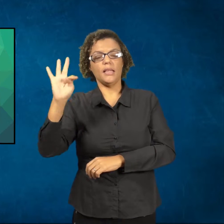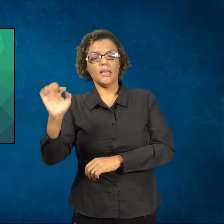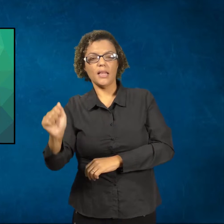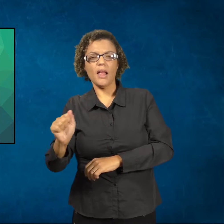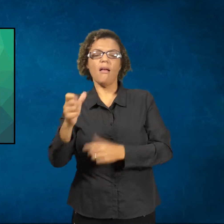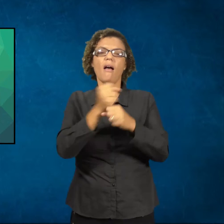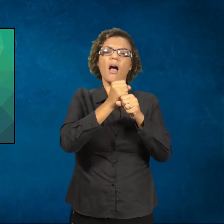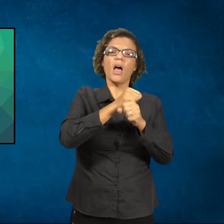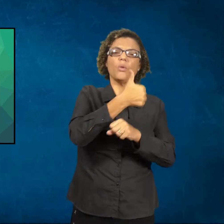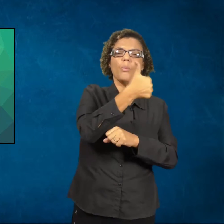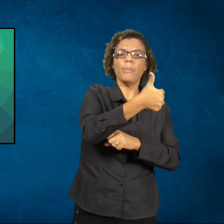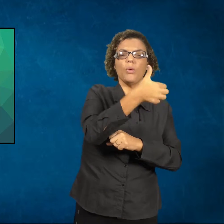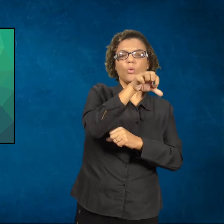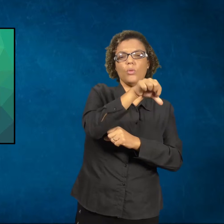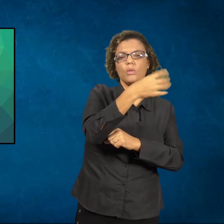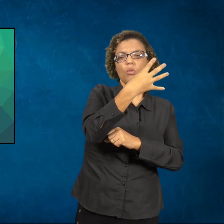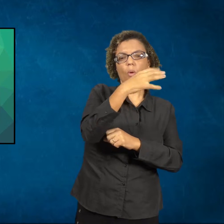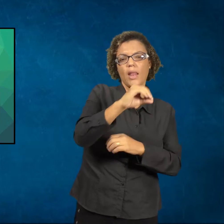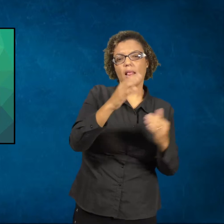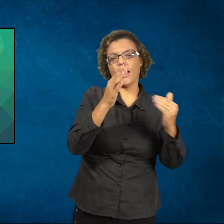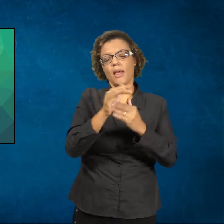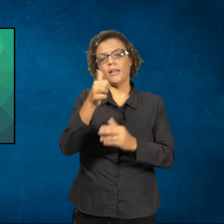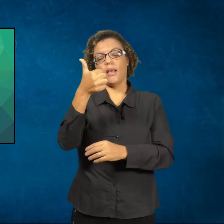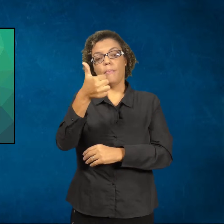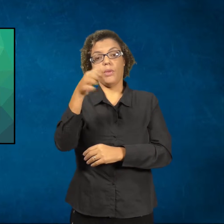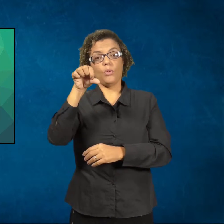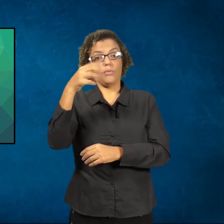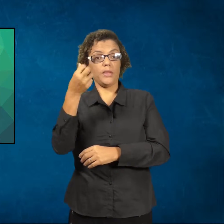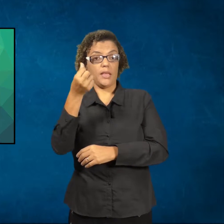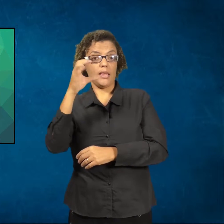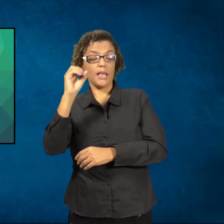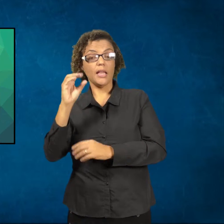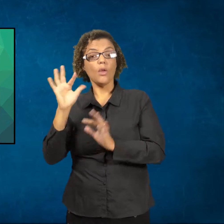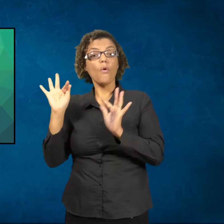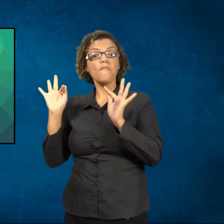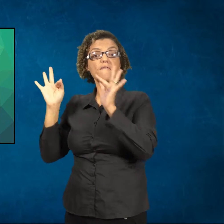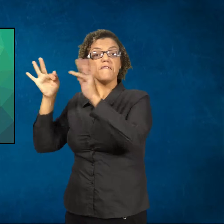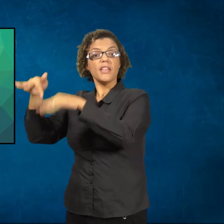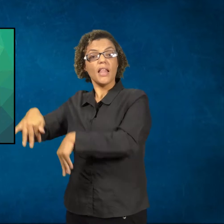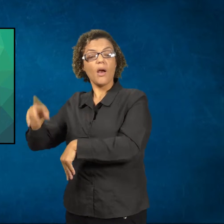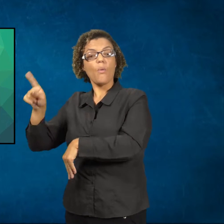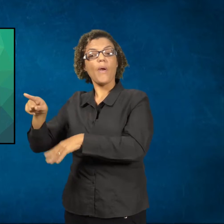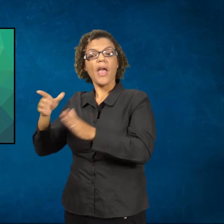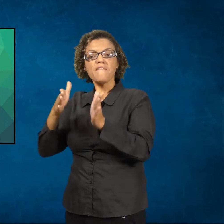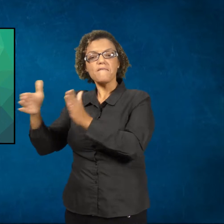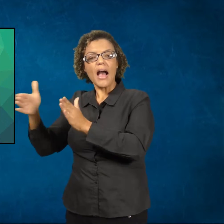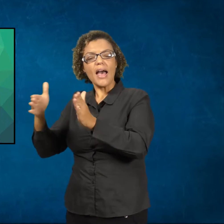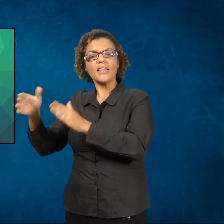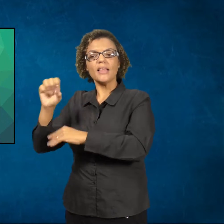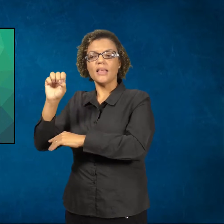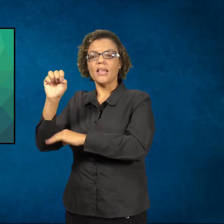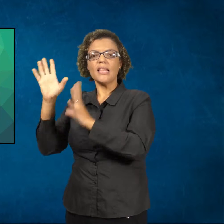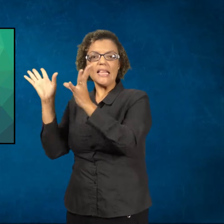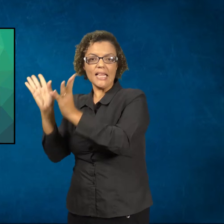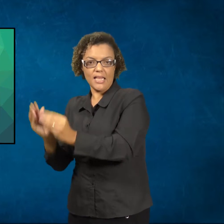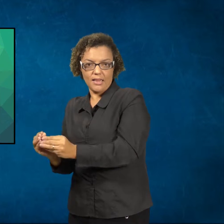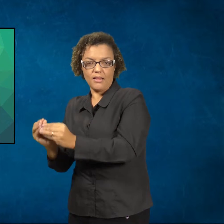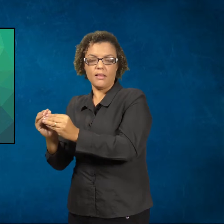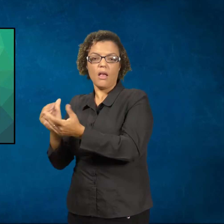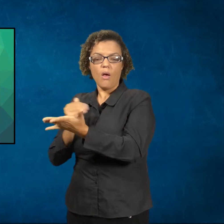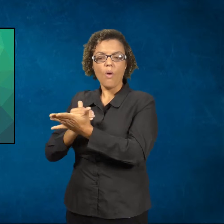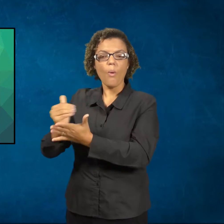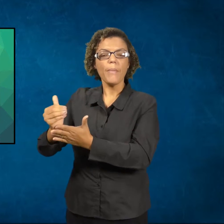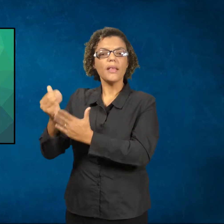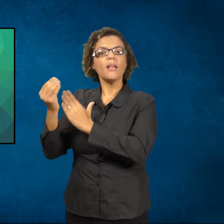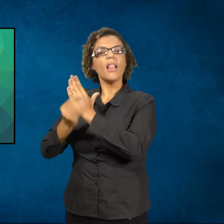final, que é uma fase de síntese, que se inicia por um livro chamado Biologia e Conhecimento, que